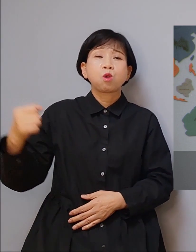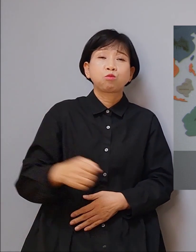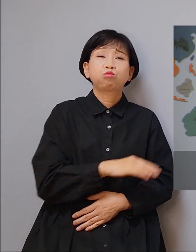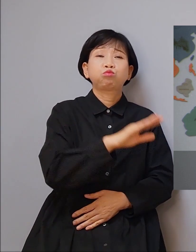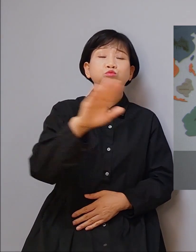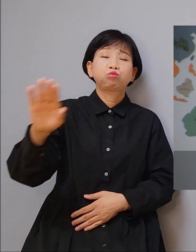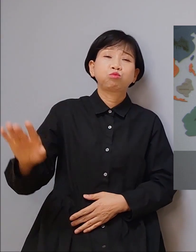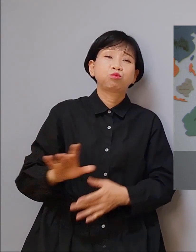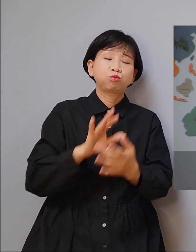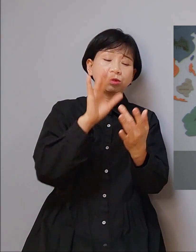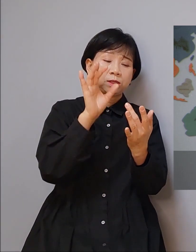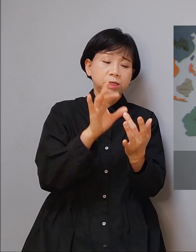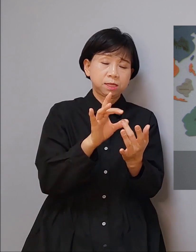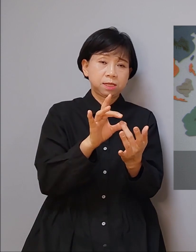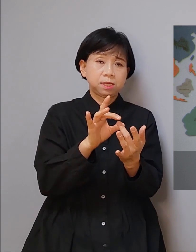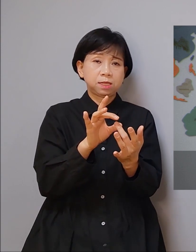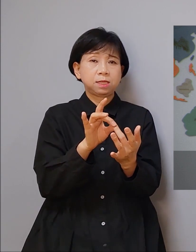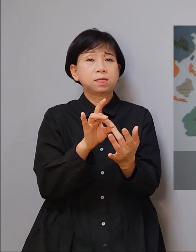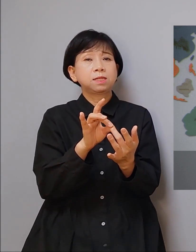만들고